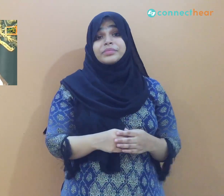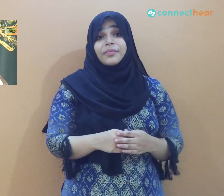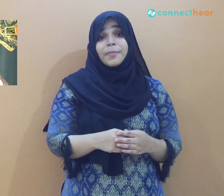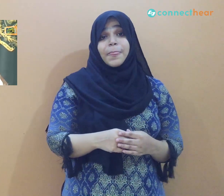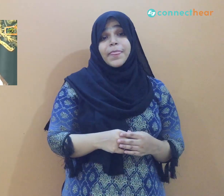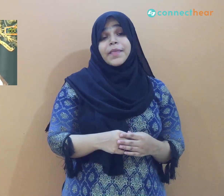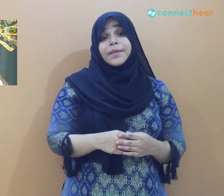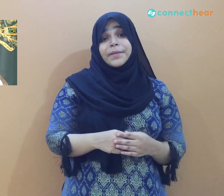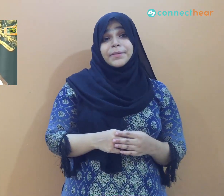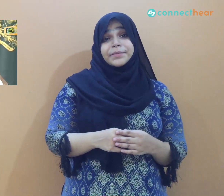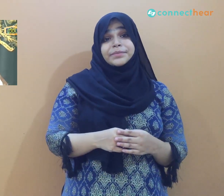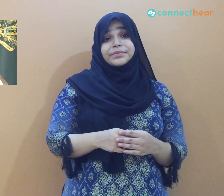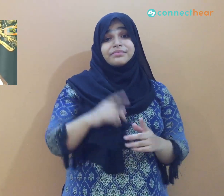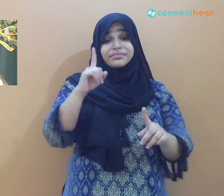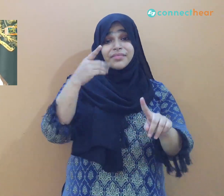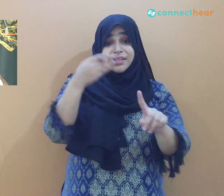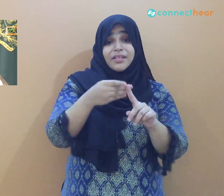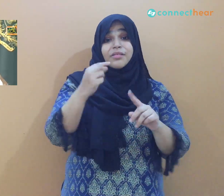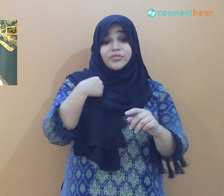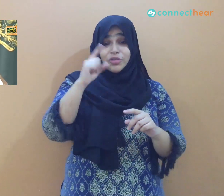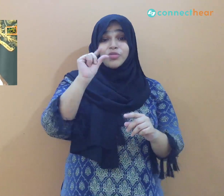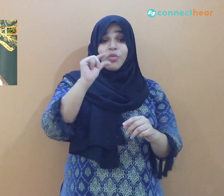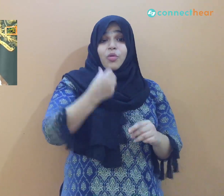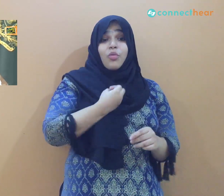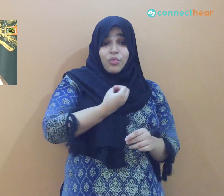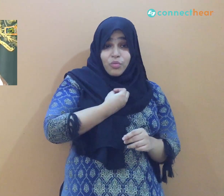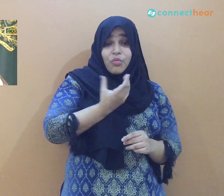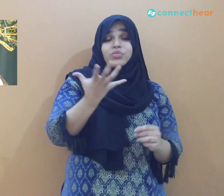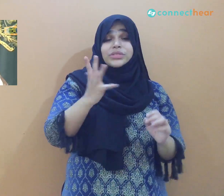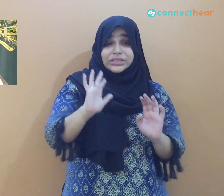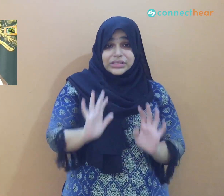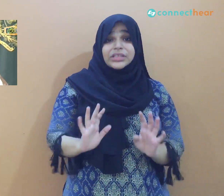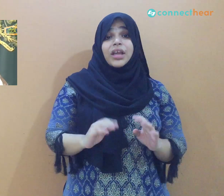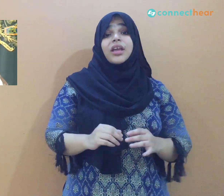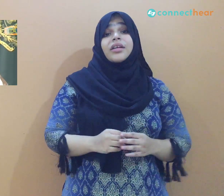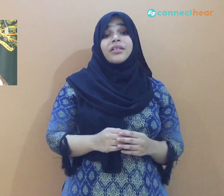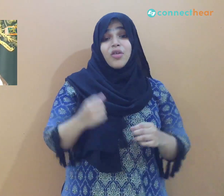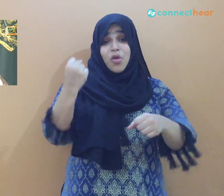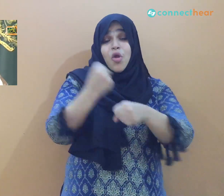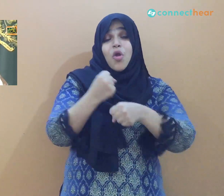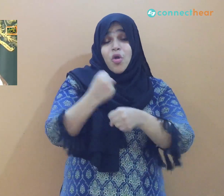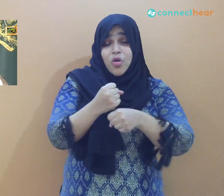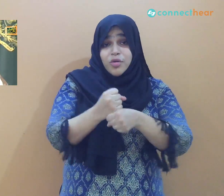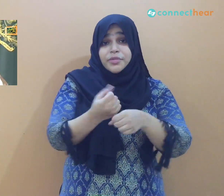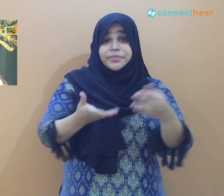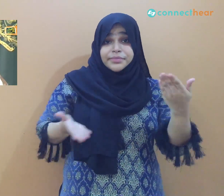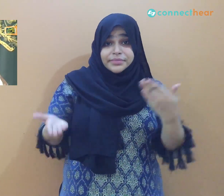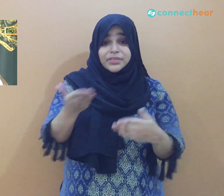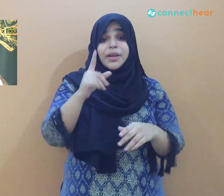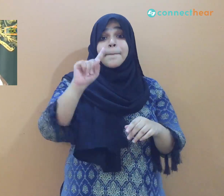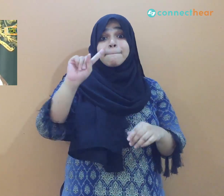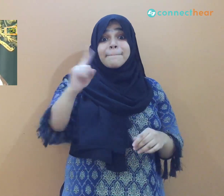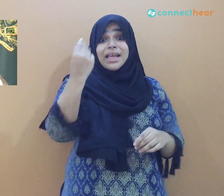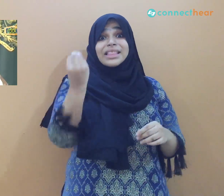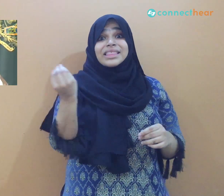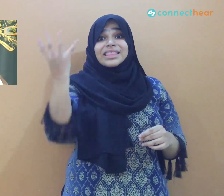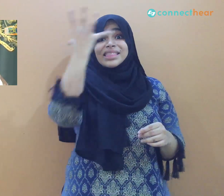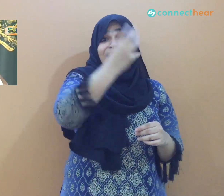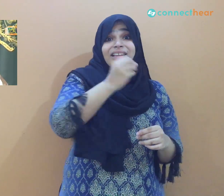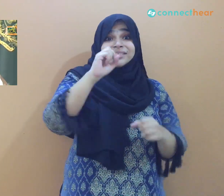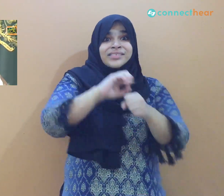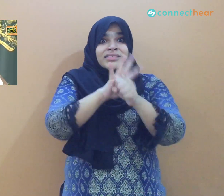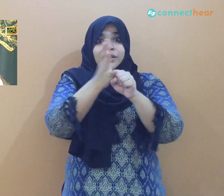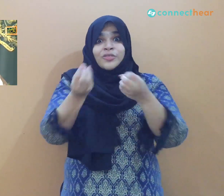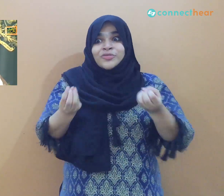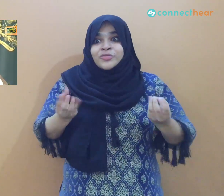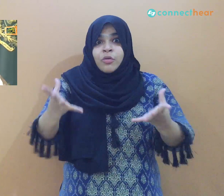یہ مجھے خوشی بھی ہے کہ ہماری گورنمنٹ نے پہلے دن سے جس طرح کرونا